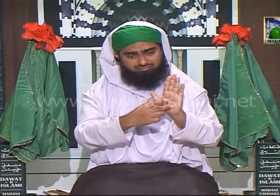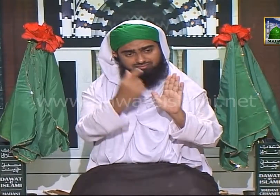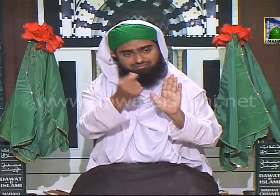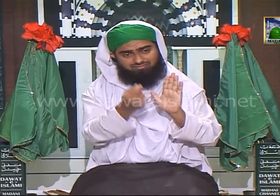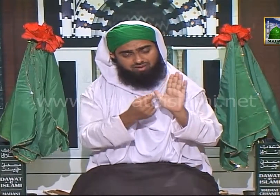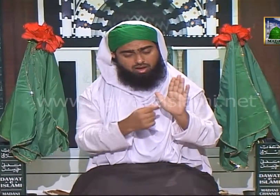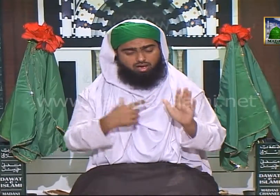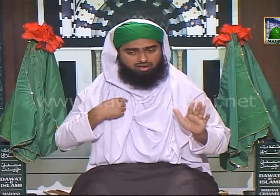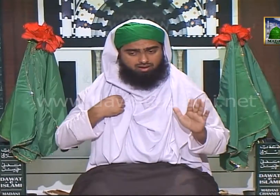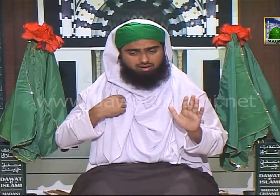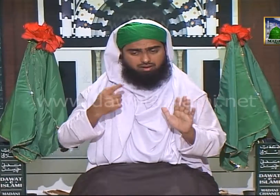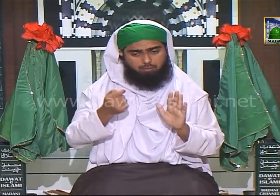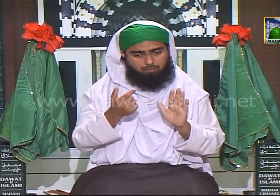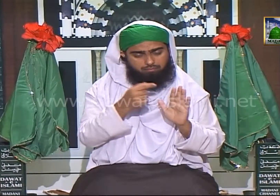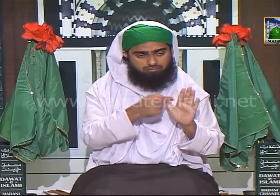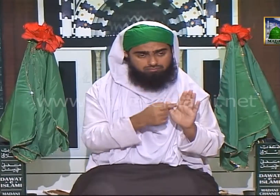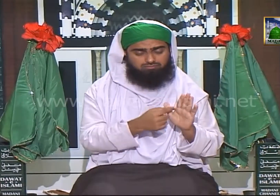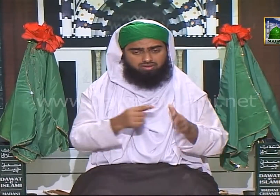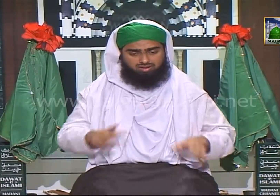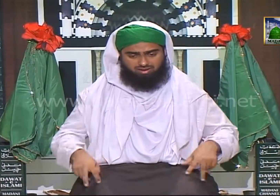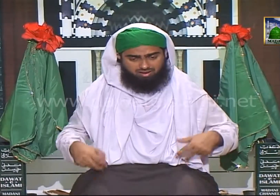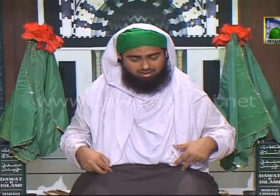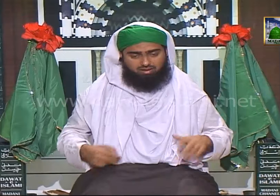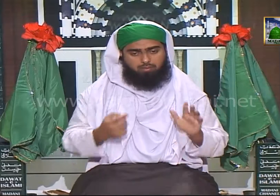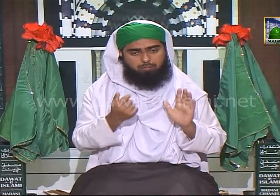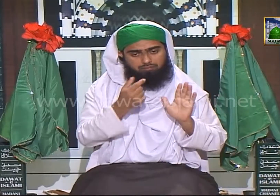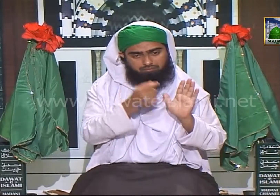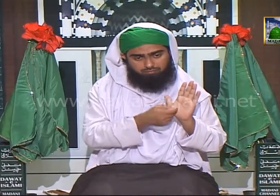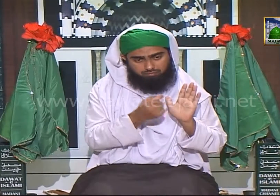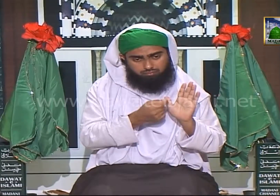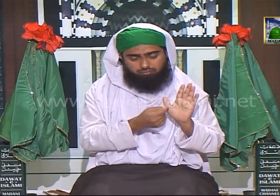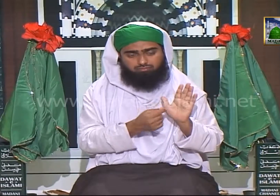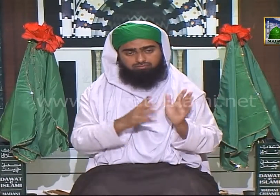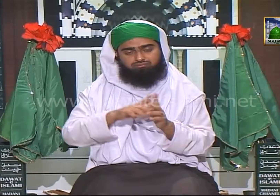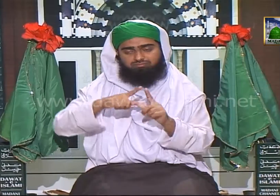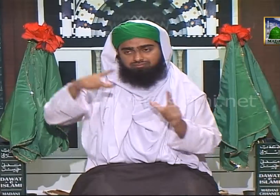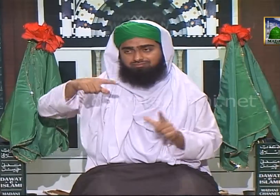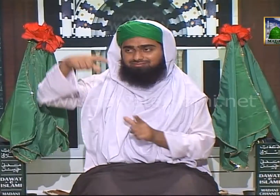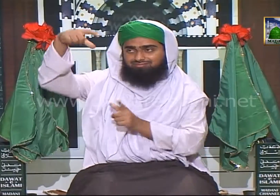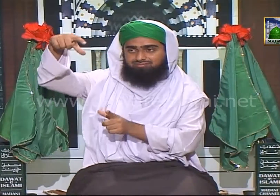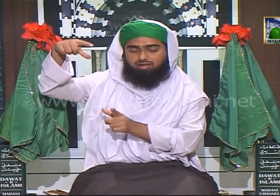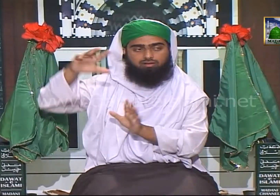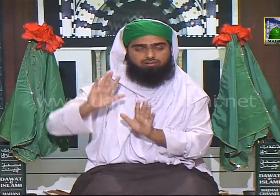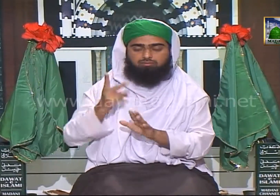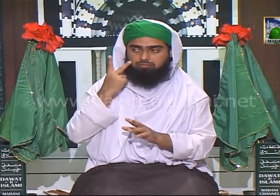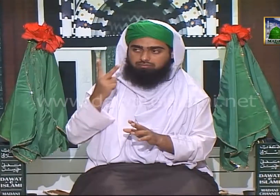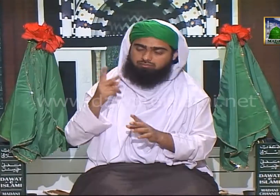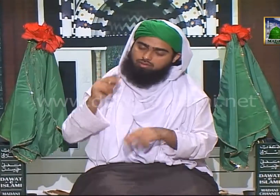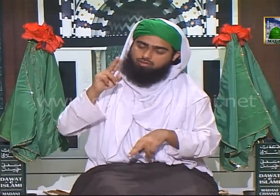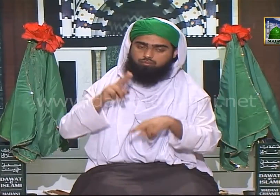لکھ کر لگا دیا کرتا شلوار 35 روپے، پتلون 25 روپے، اس طرح مطلب نے لگا دیا ہے، یہ پڑھ لیا آپ نے، پتا چل گیا کہ صاحب ٹھیک ہے، تو